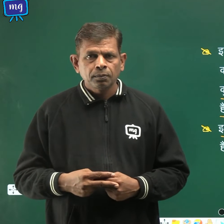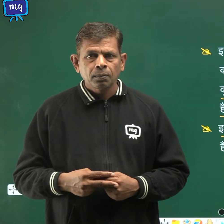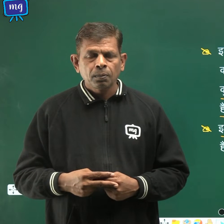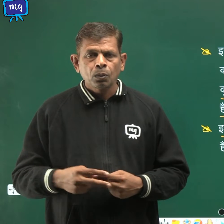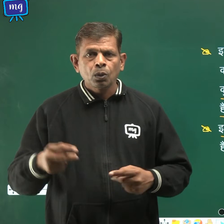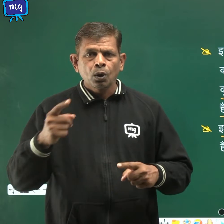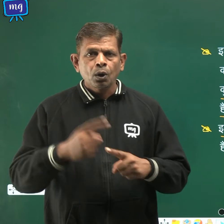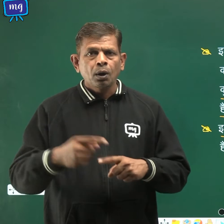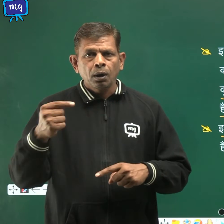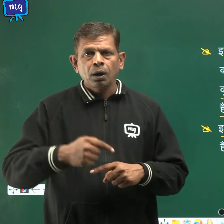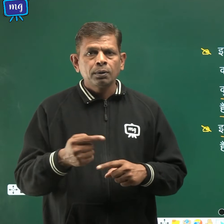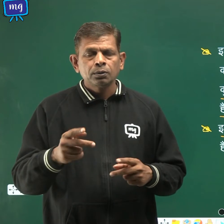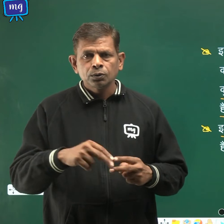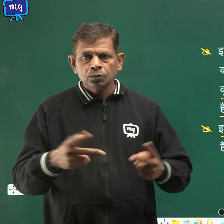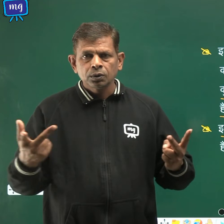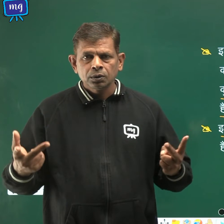आवेशित वस्तुएं